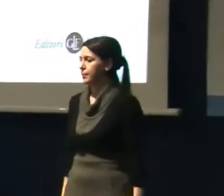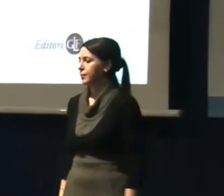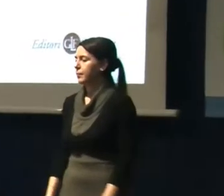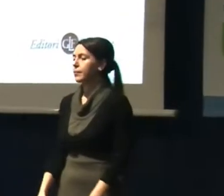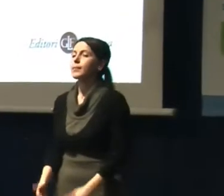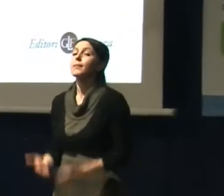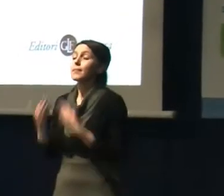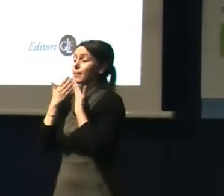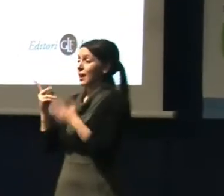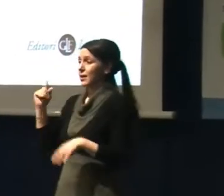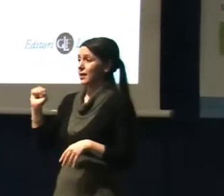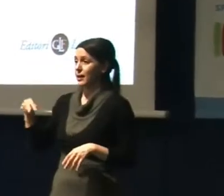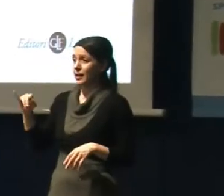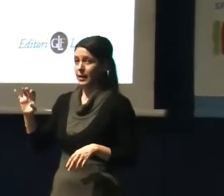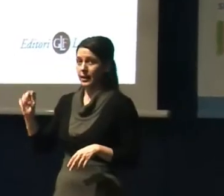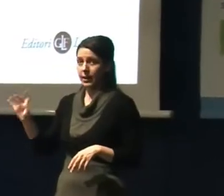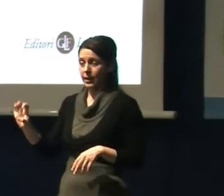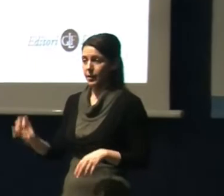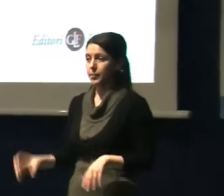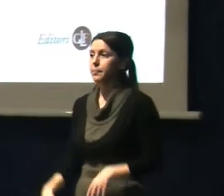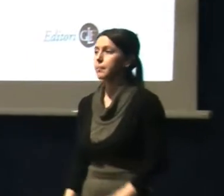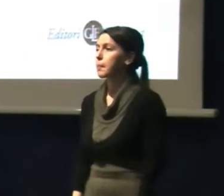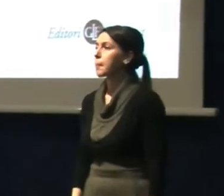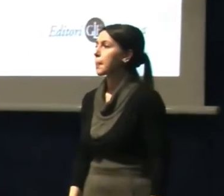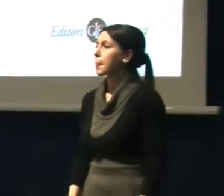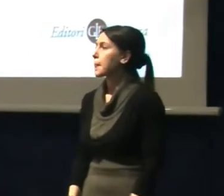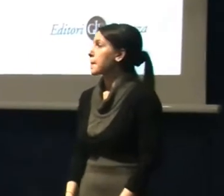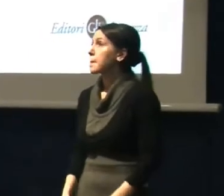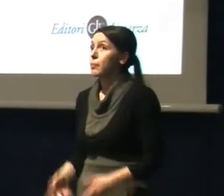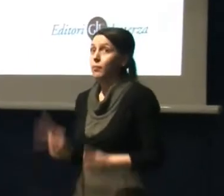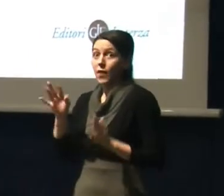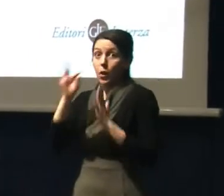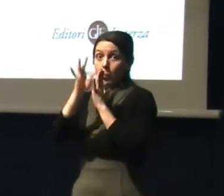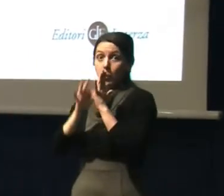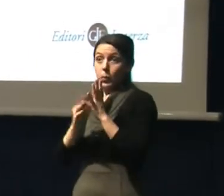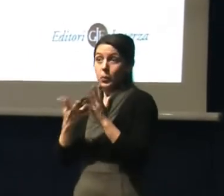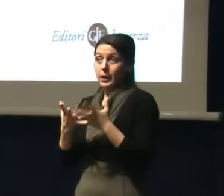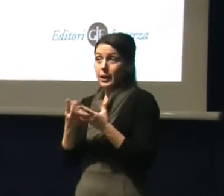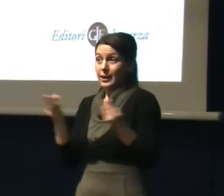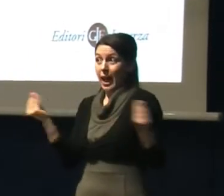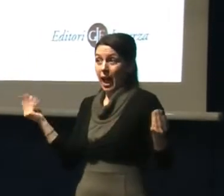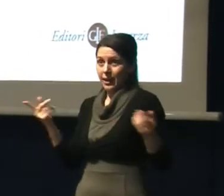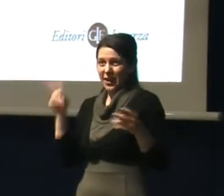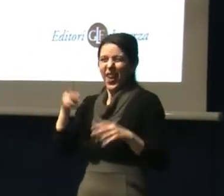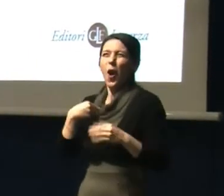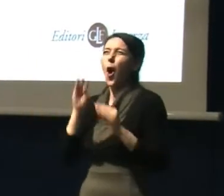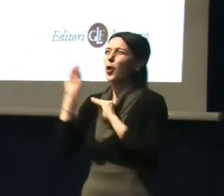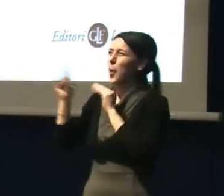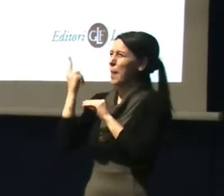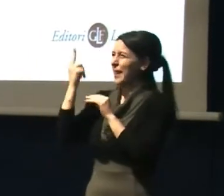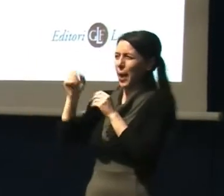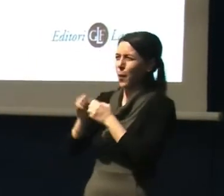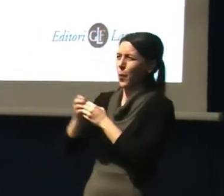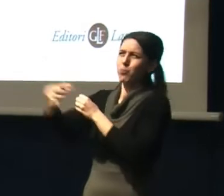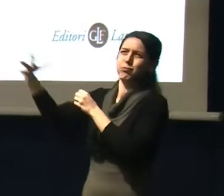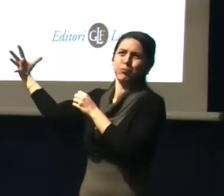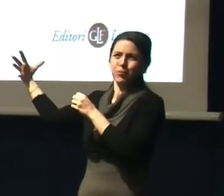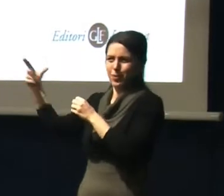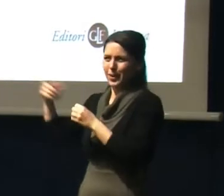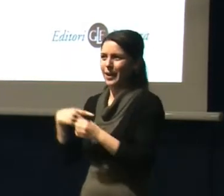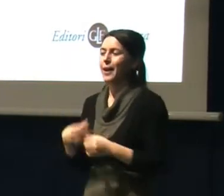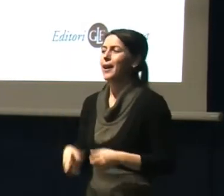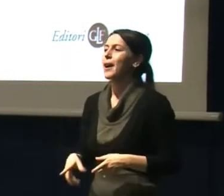grazie daniele hai toccato tanti punti se andate oltre la domanda è non hai fatto non ti